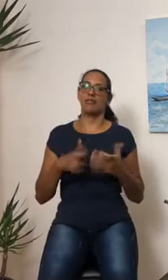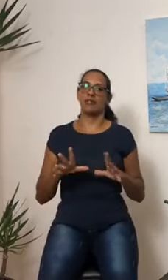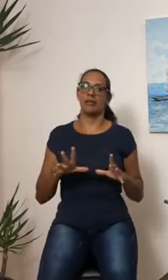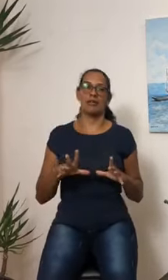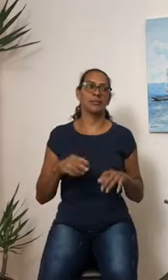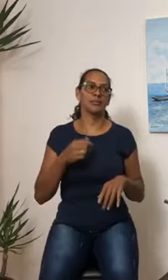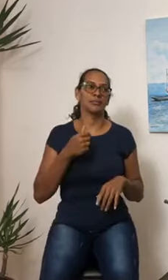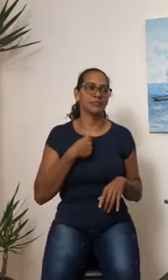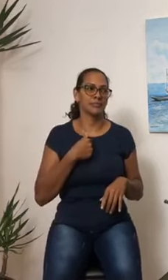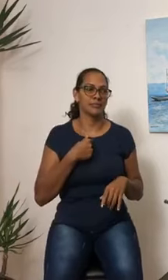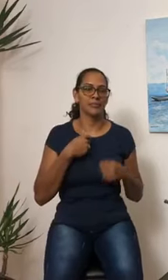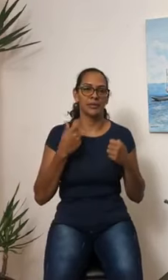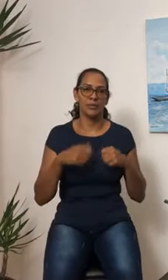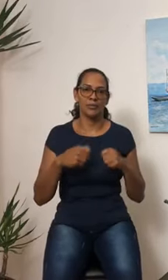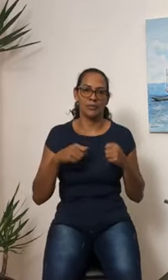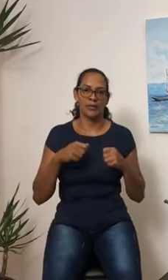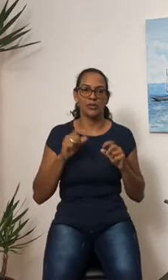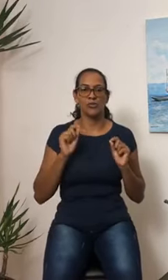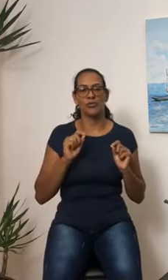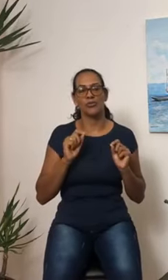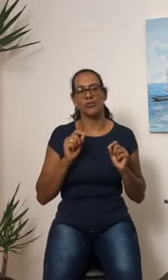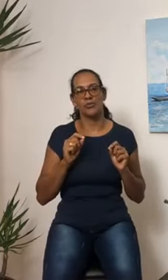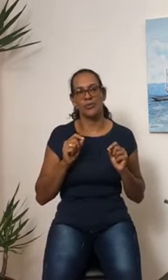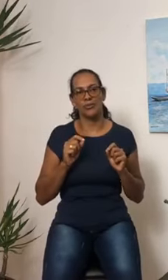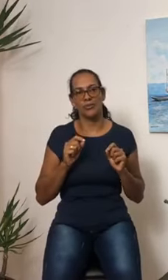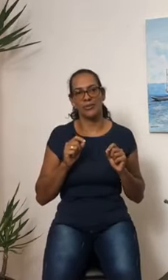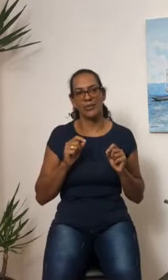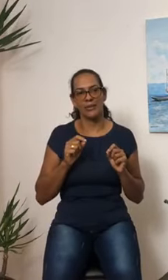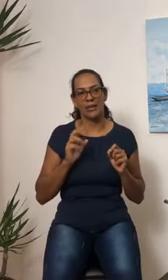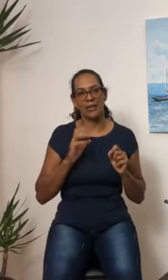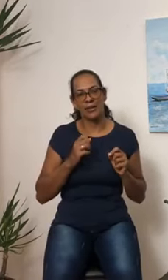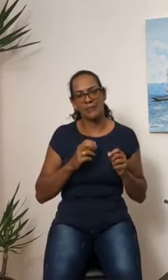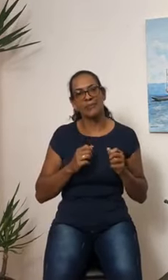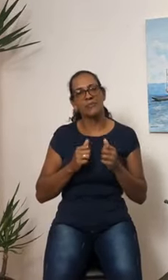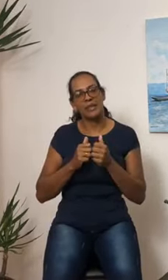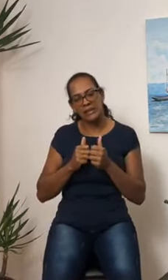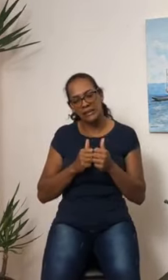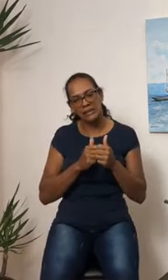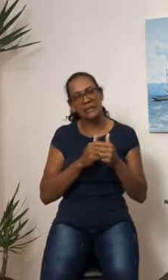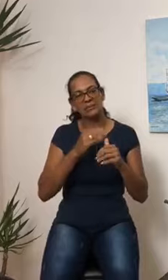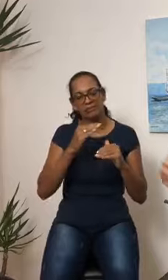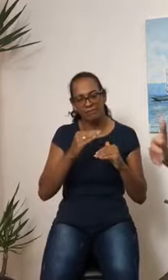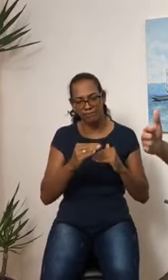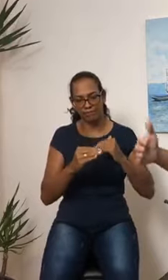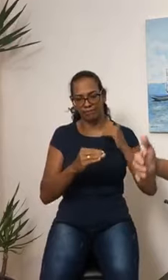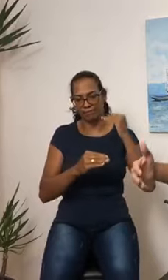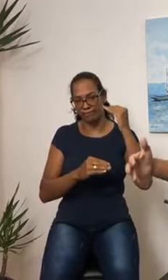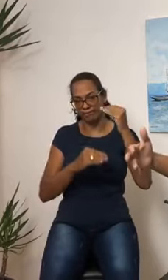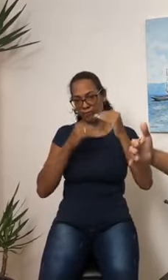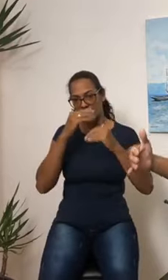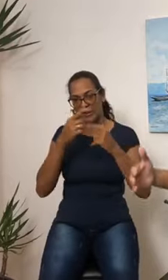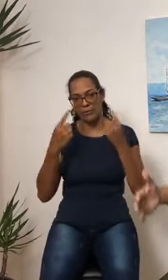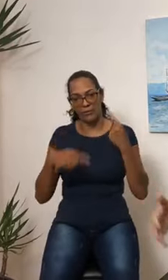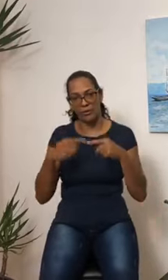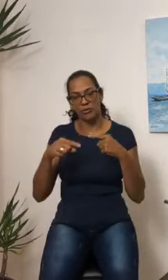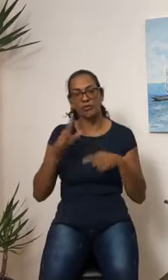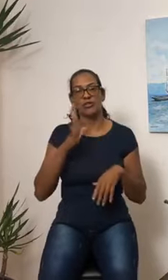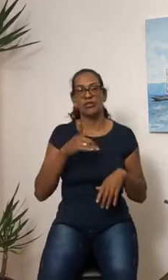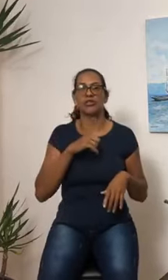Eu tenho que, sabe, me colocar no meu tamanho político, é momento, não é de discutir isso, tem candidatos já